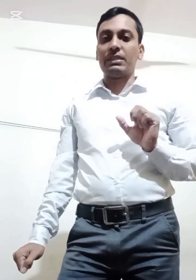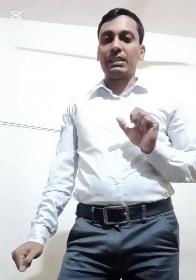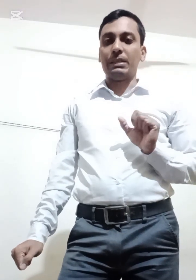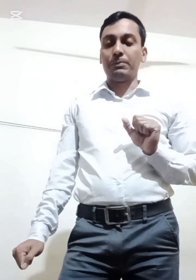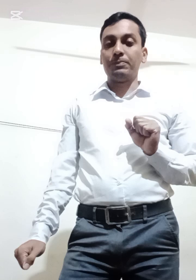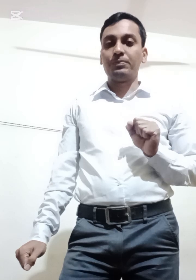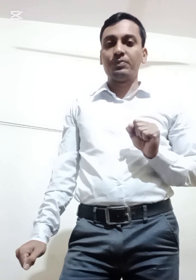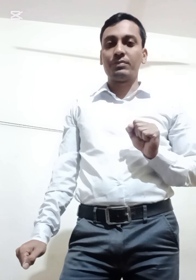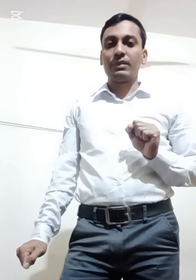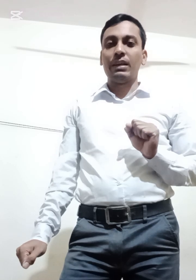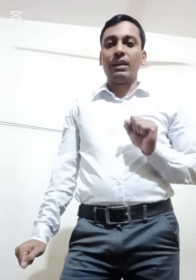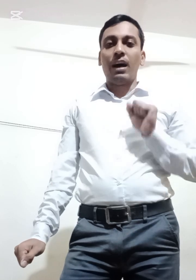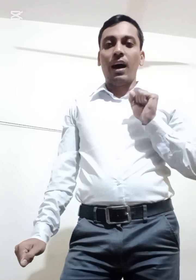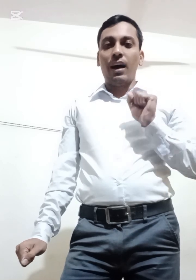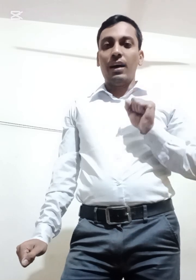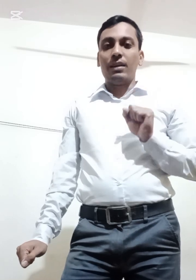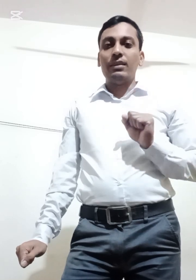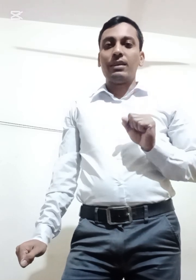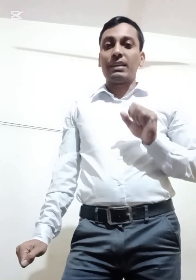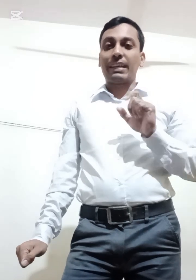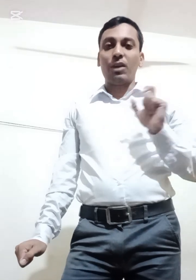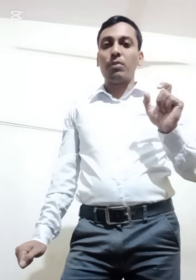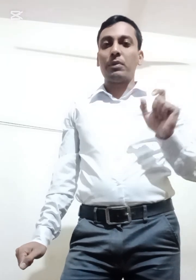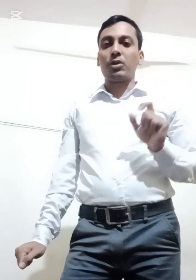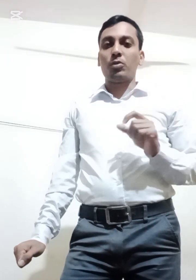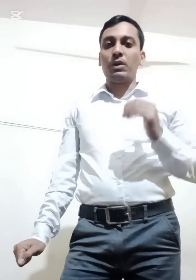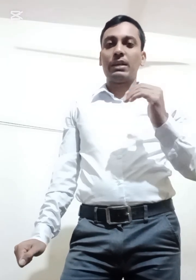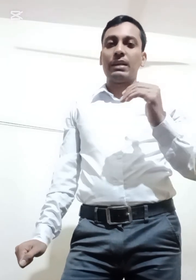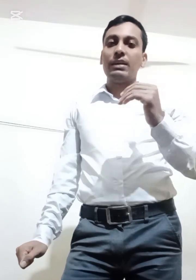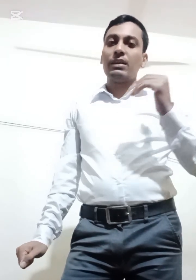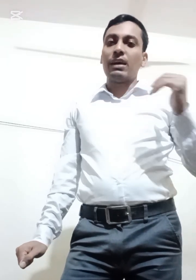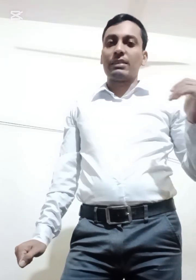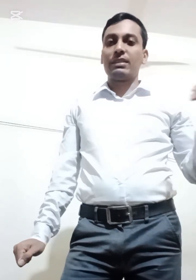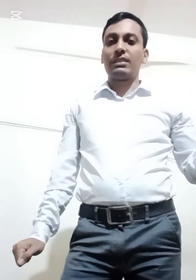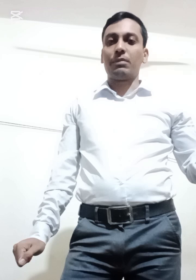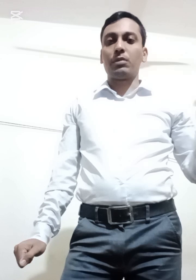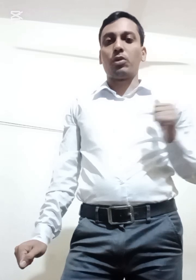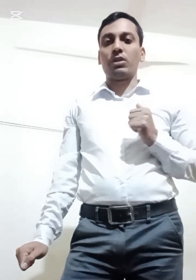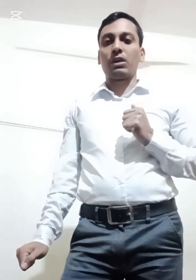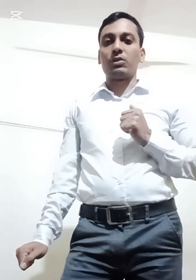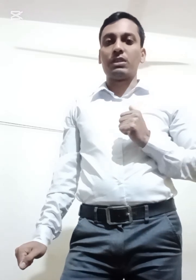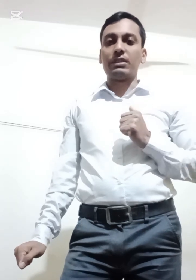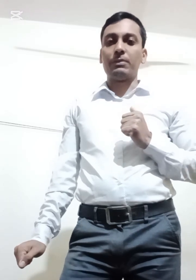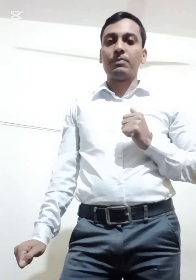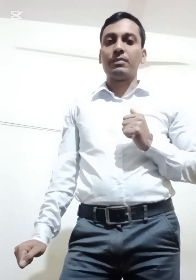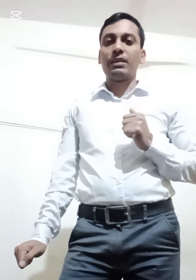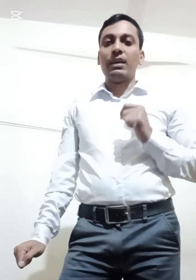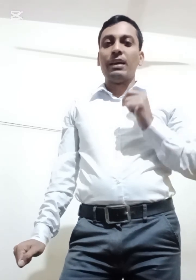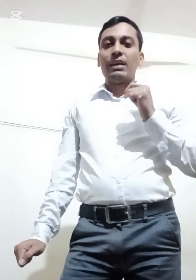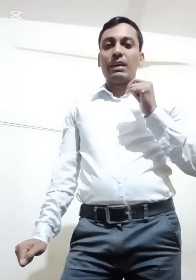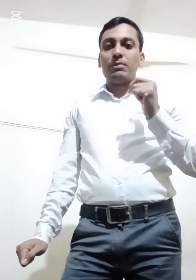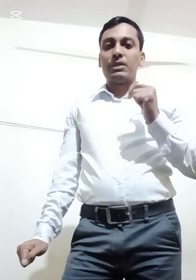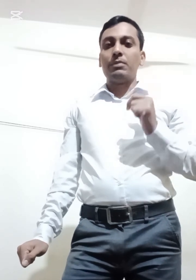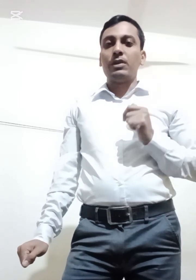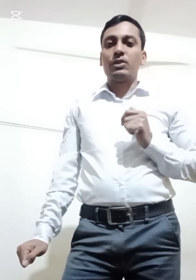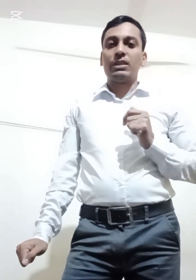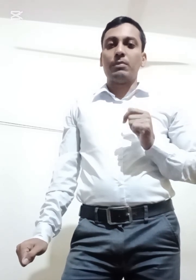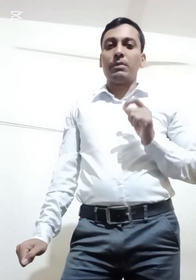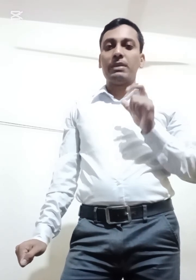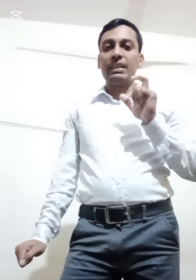চিনি। আর এটা কেন ব্যবহার করব এটা আস্তে আস্তে আমরা বর্ণনা করতেছি। এমসিবি হচ্ছে বা